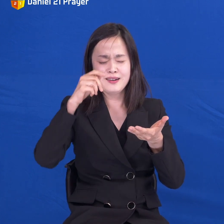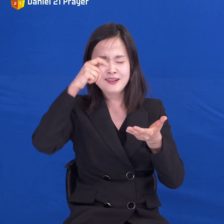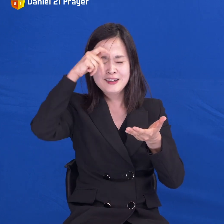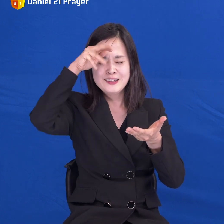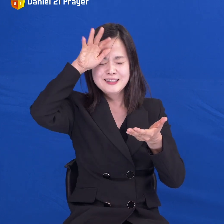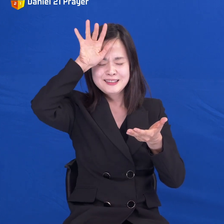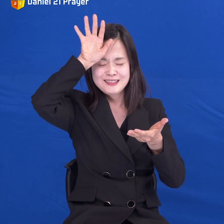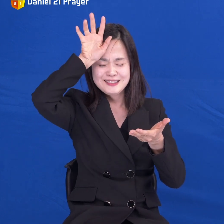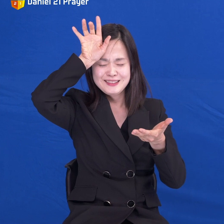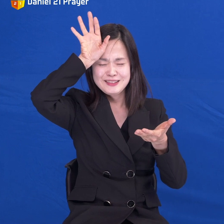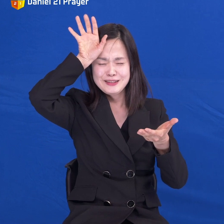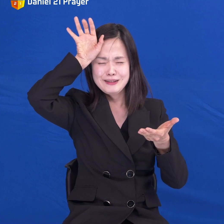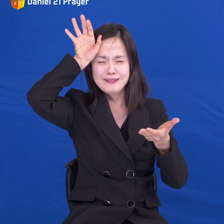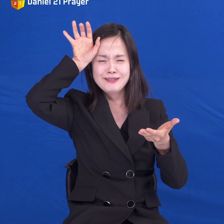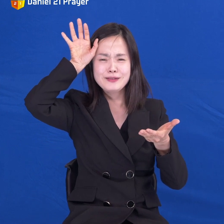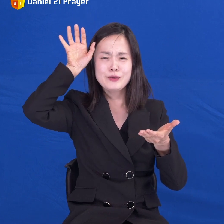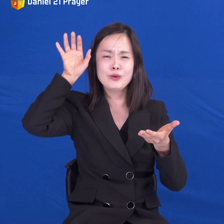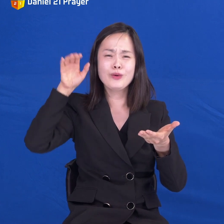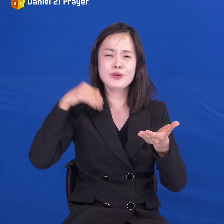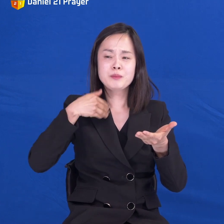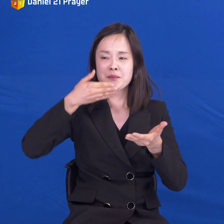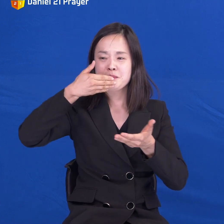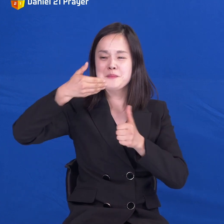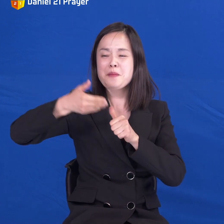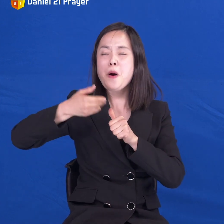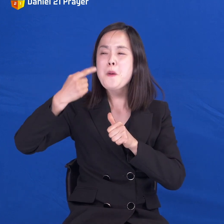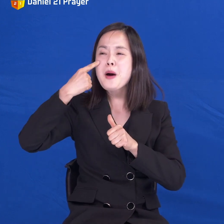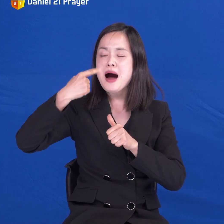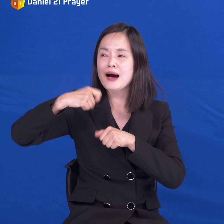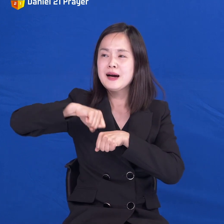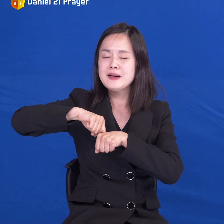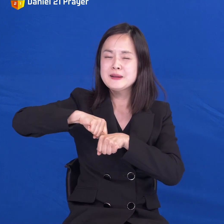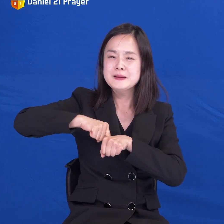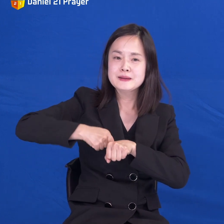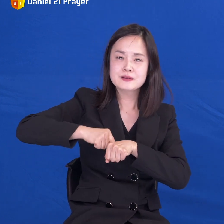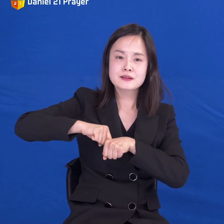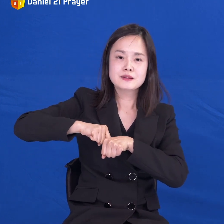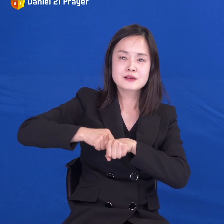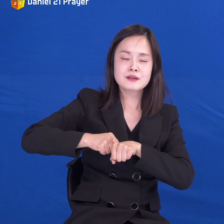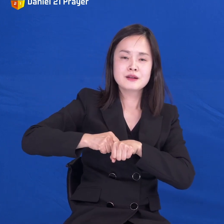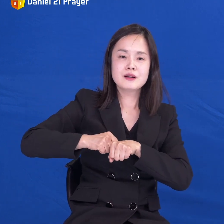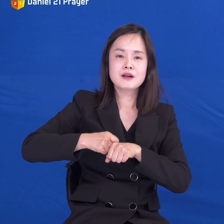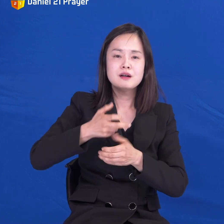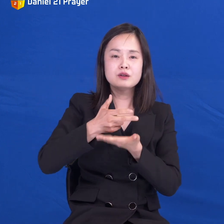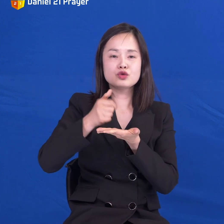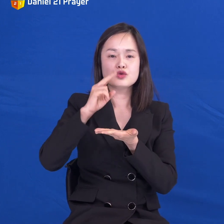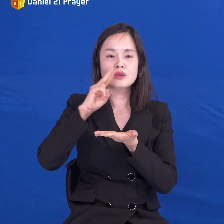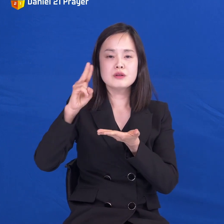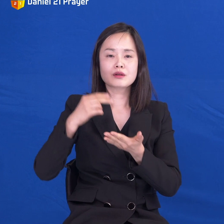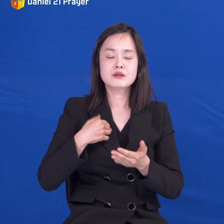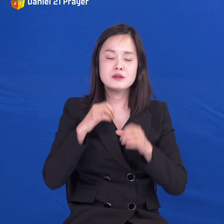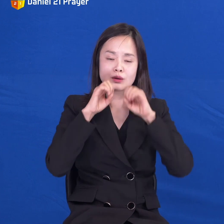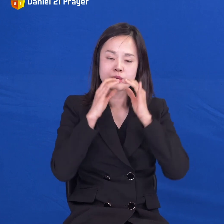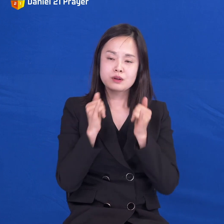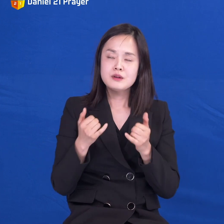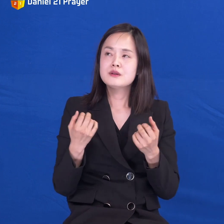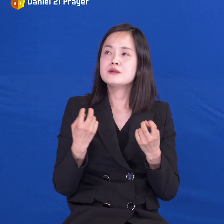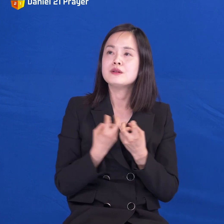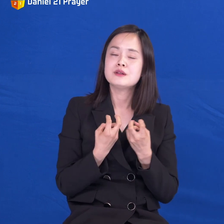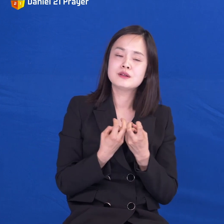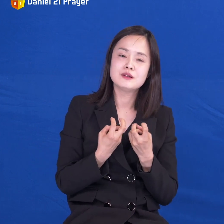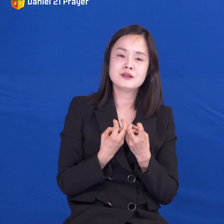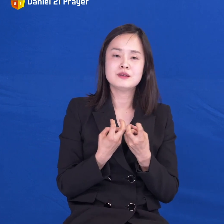자꾸 먹으라는 거예요. 주여, 선교사죠. 그래서 그걸